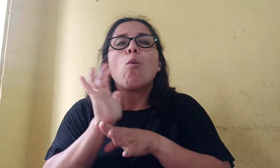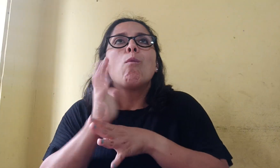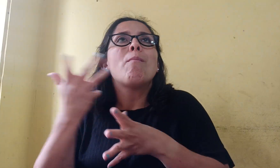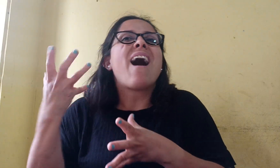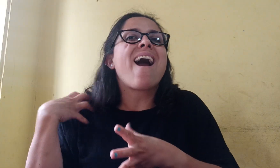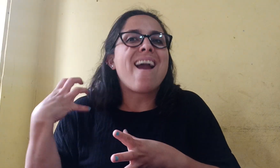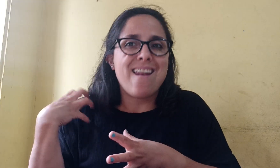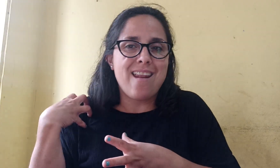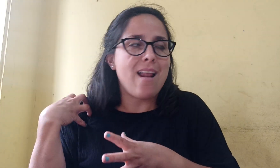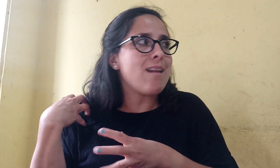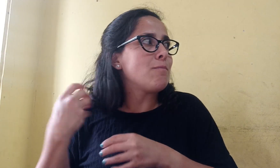¿sí?